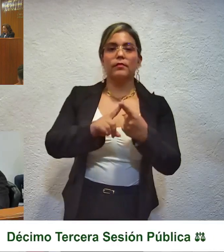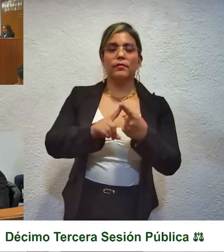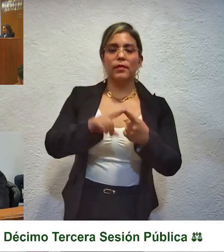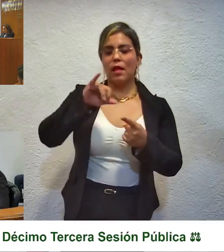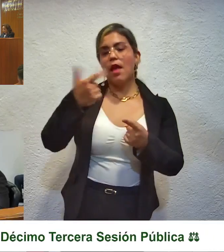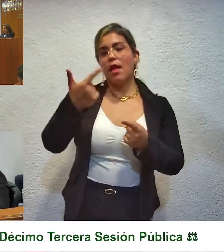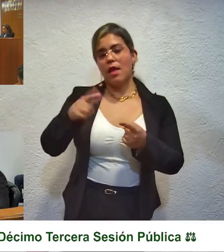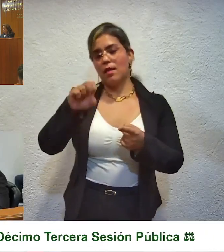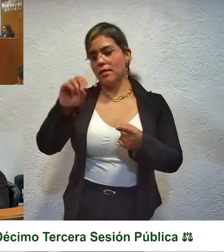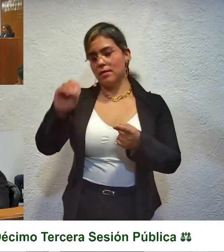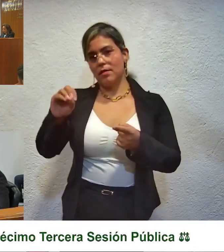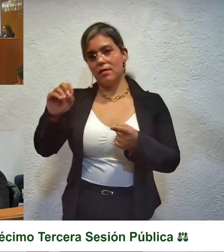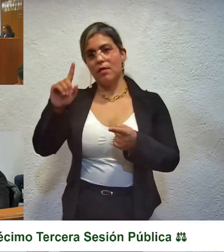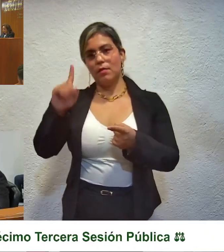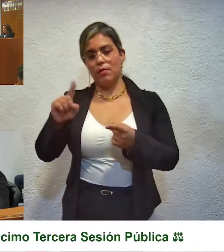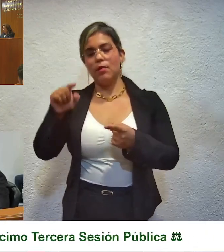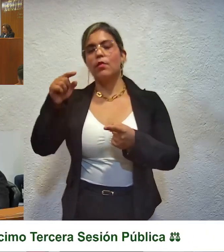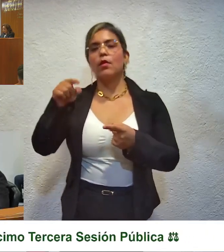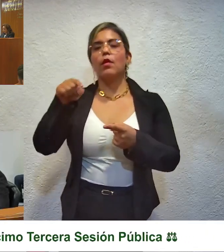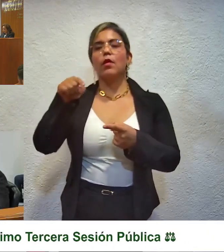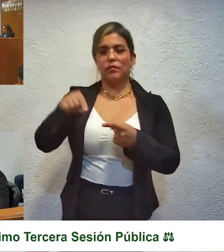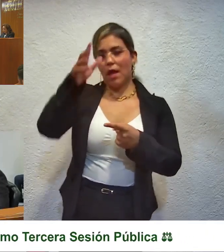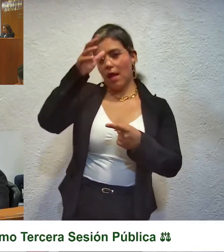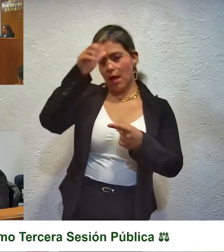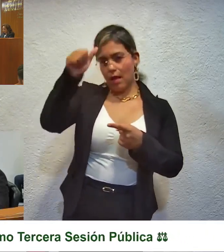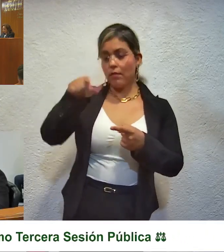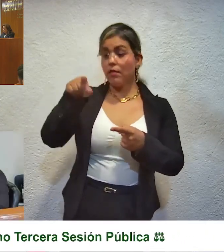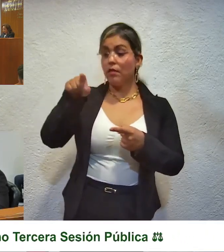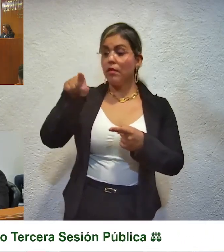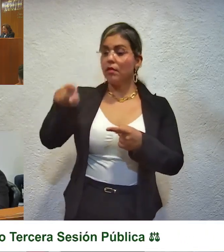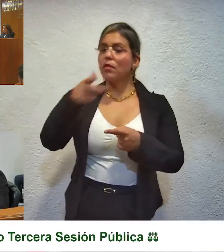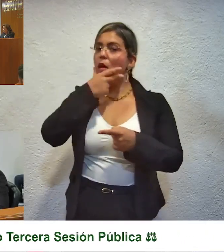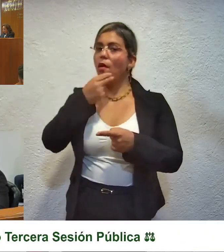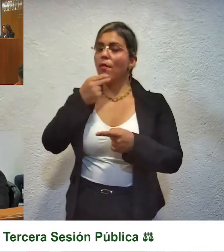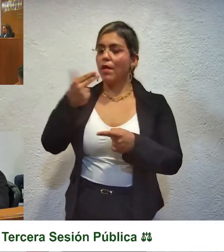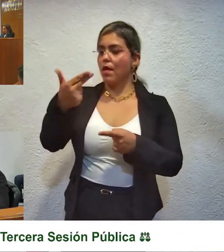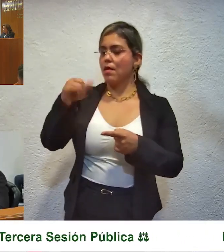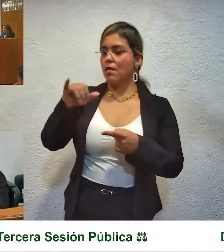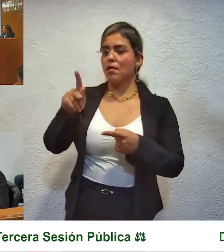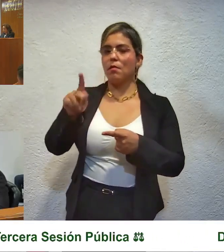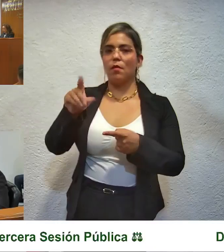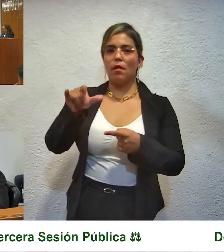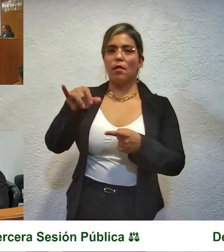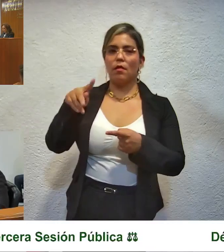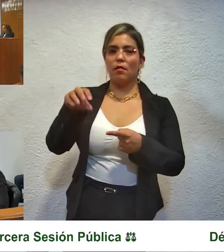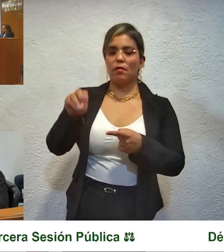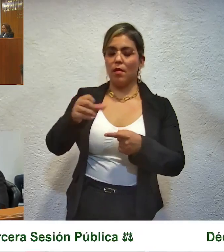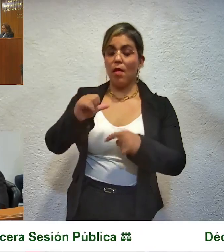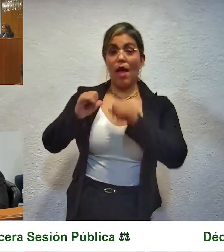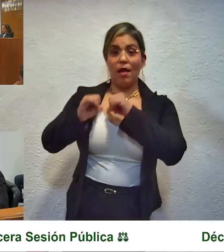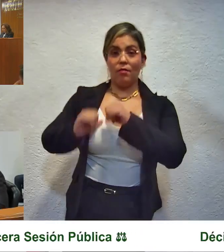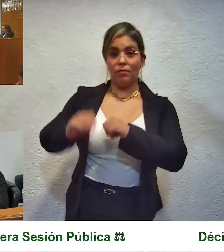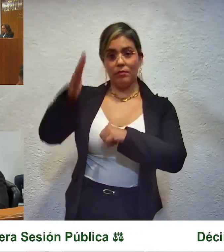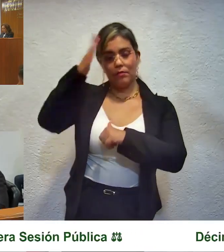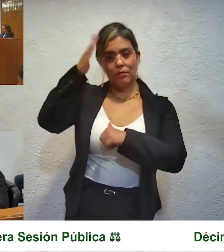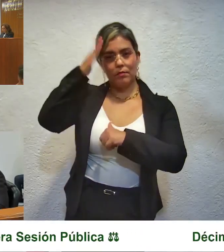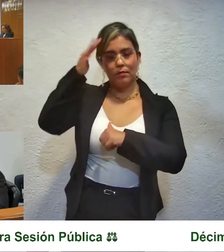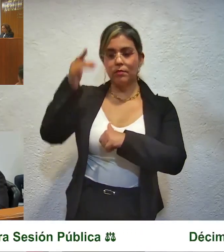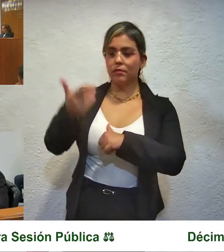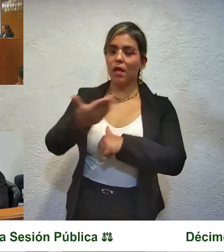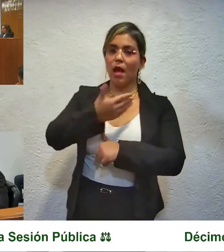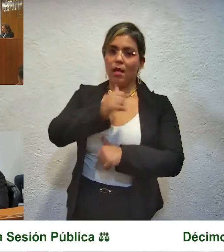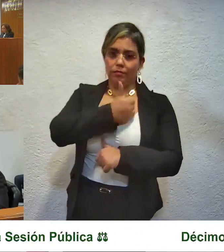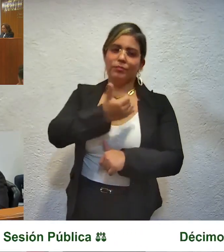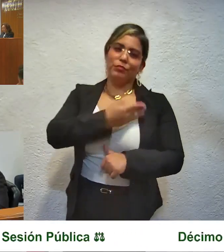001, es un acuerdo plenario. La parte actora es Hipólito Castañeda Rodríguez. La autoridad responsable es presidente municipal